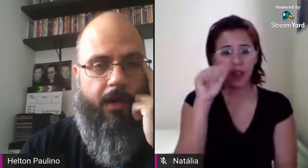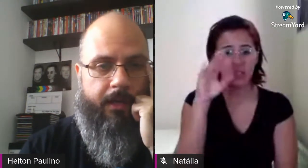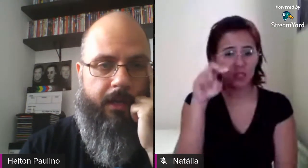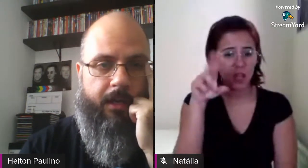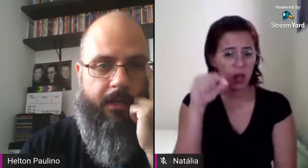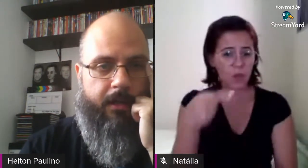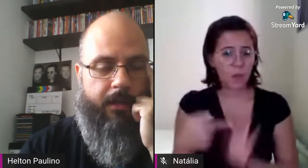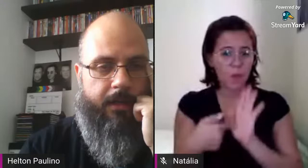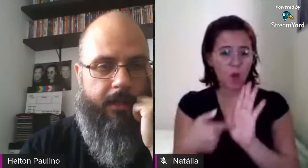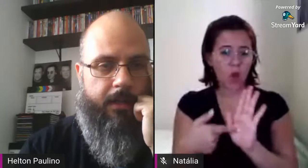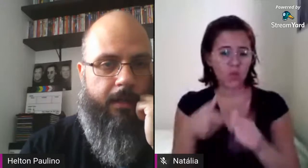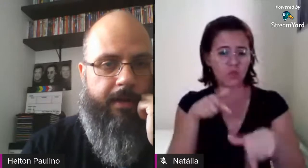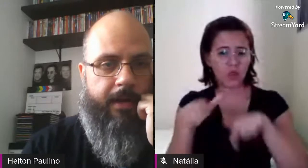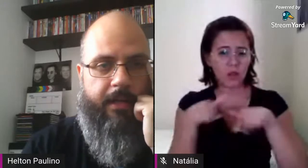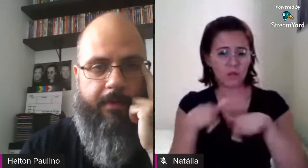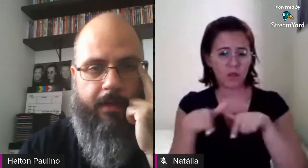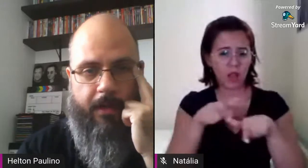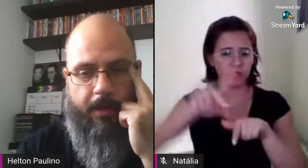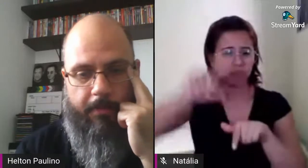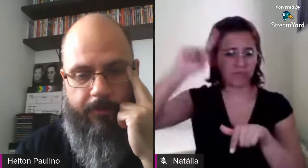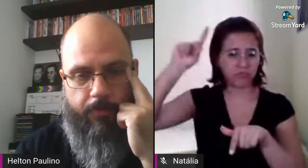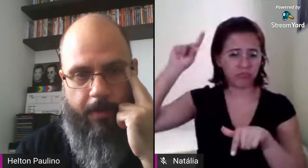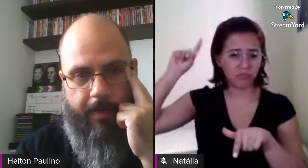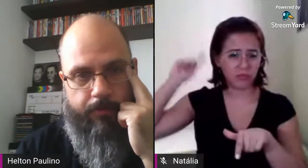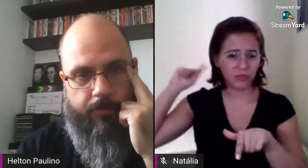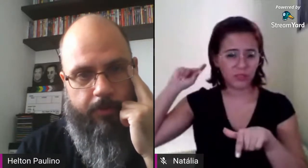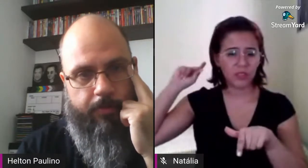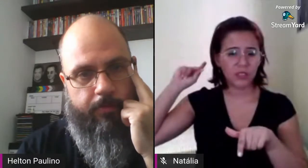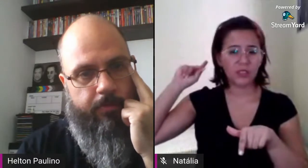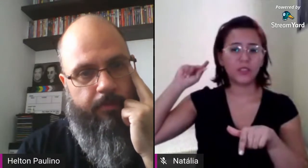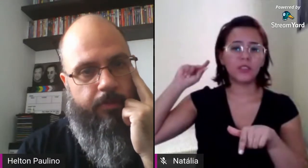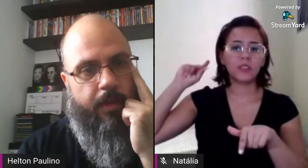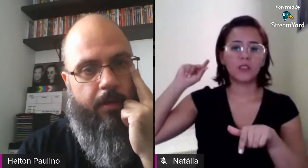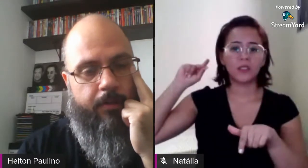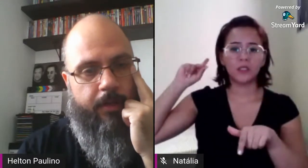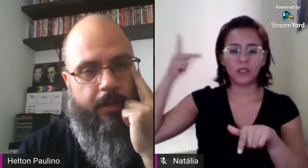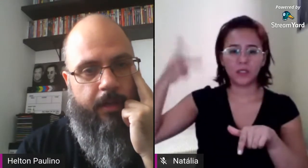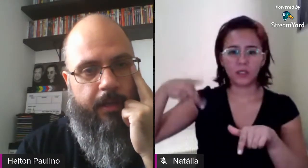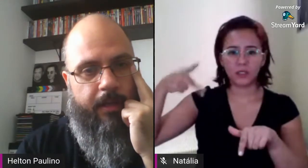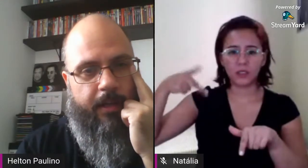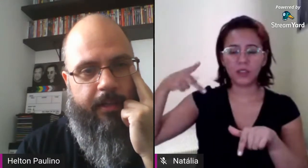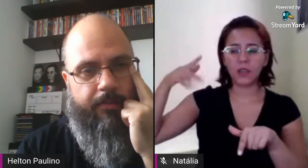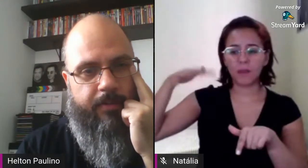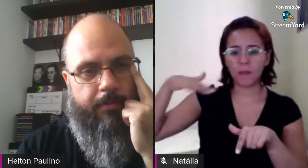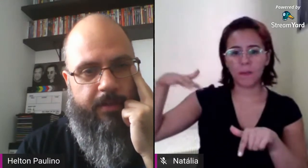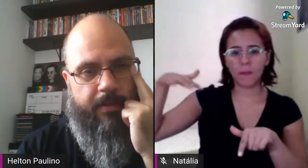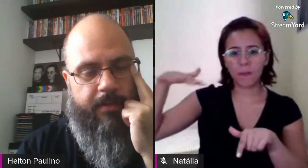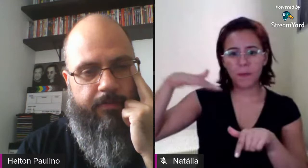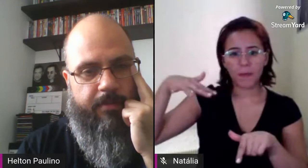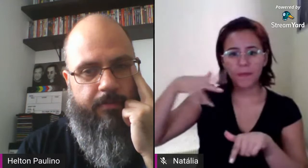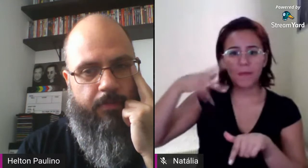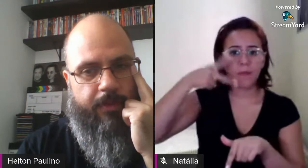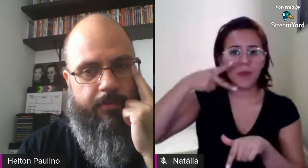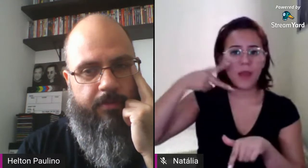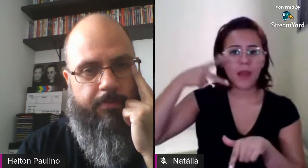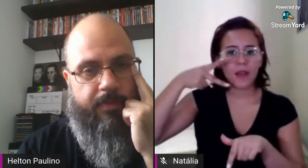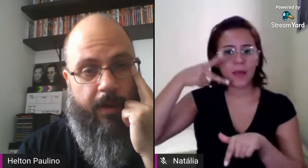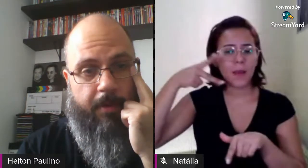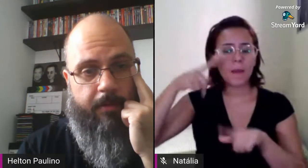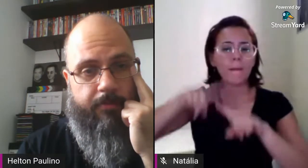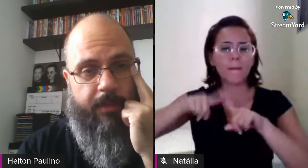só aqui na Paraíba, mas com repercussão nacional, e cada vez mais Tassiano vem